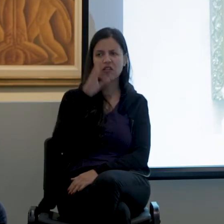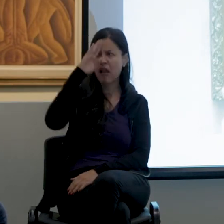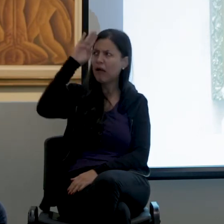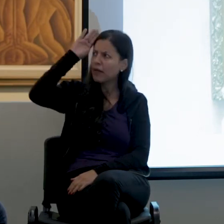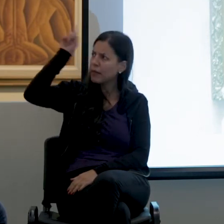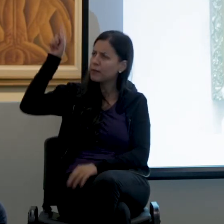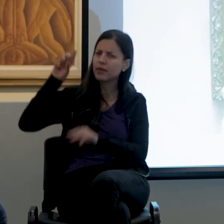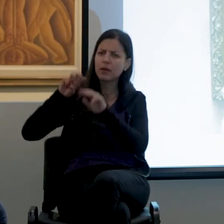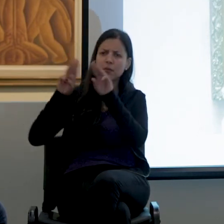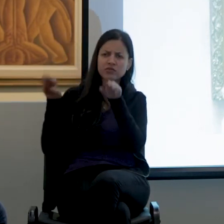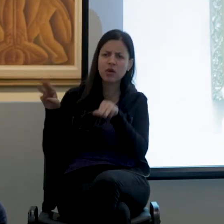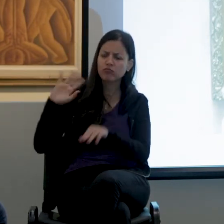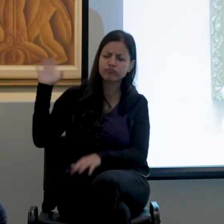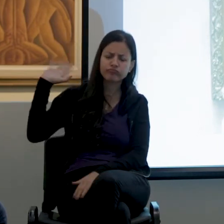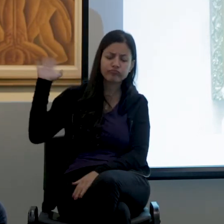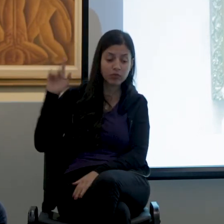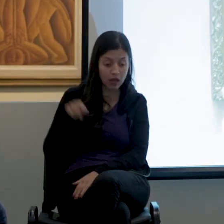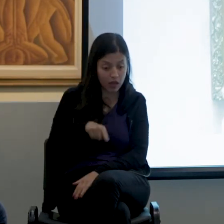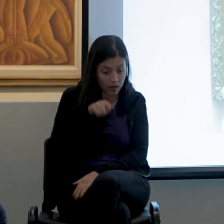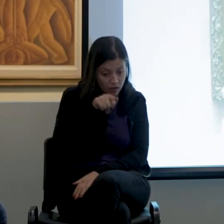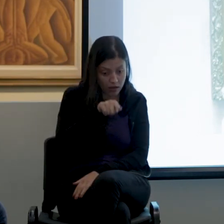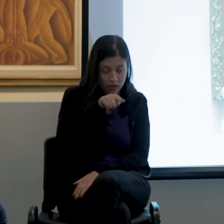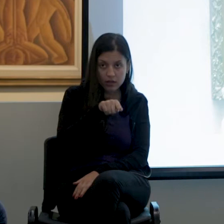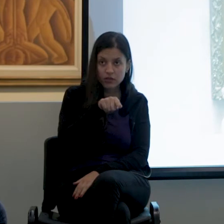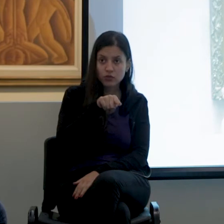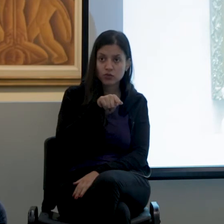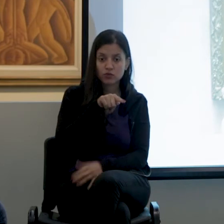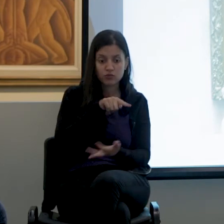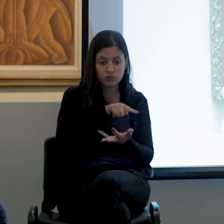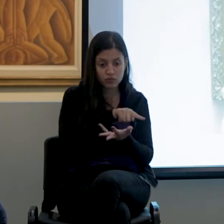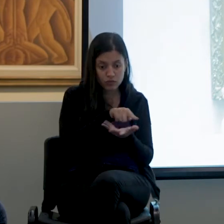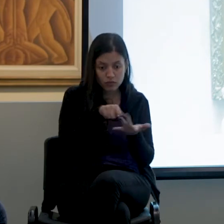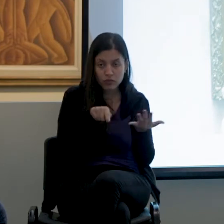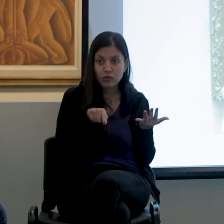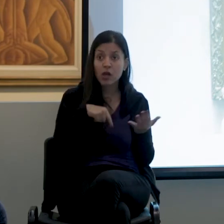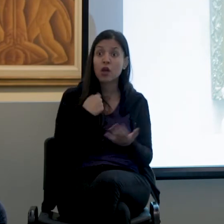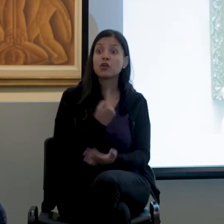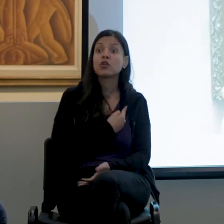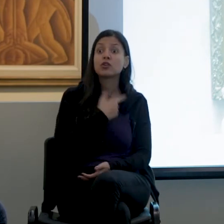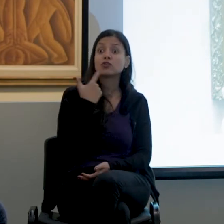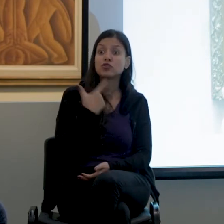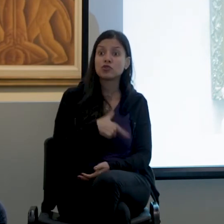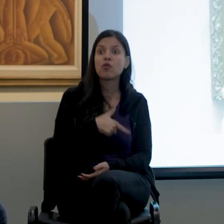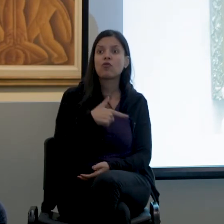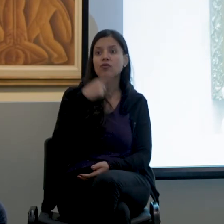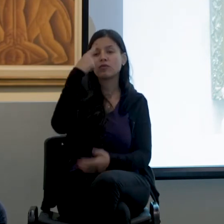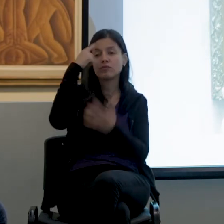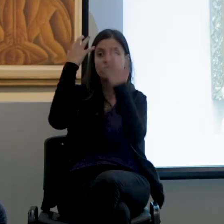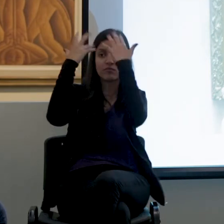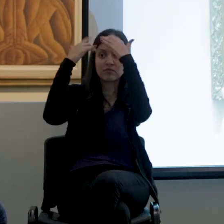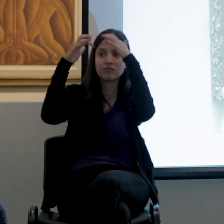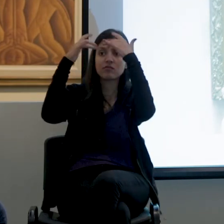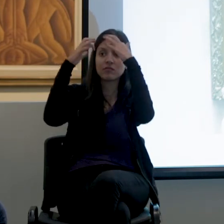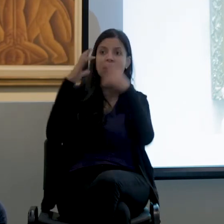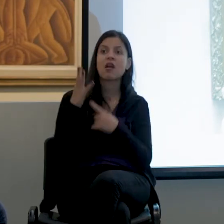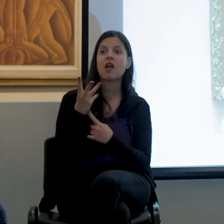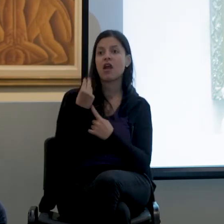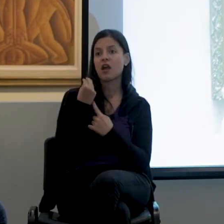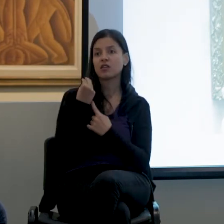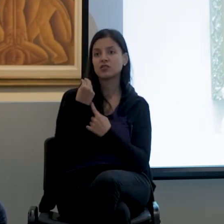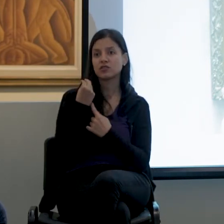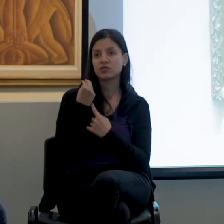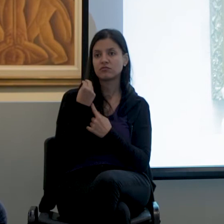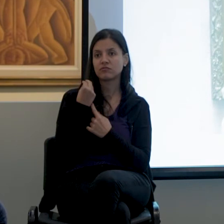academias, mas é deste lugar que nós iremos reelaborar a arte,